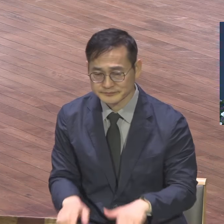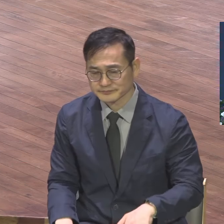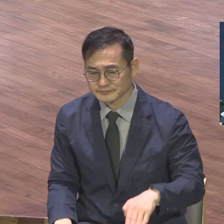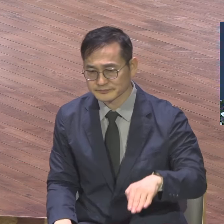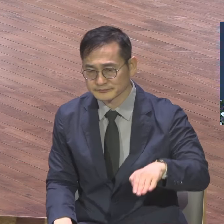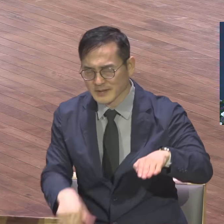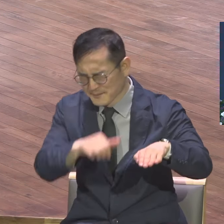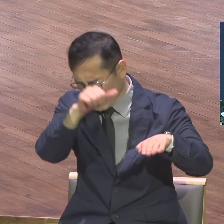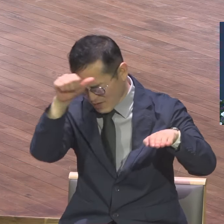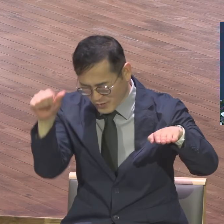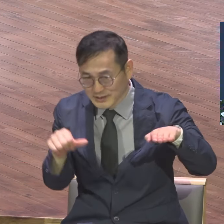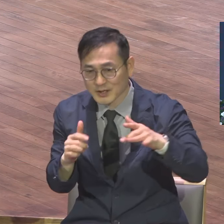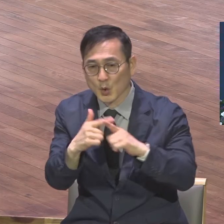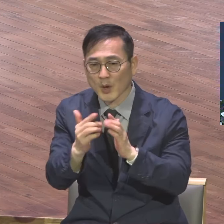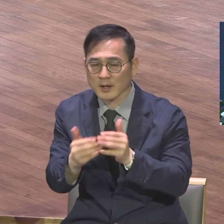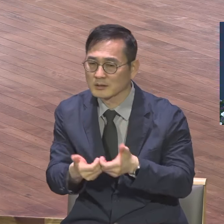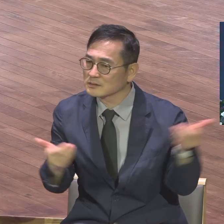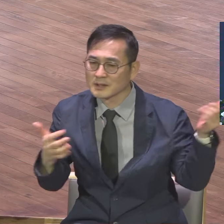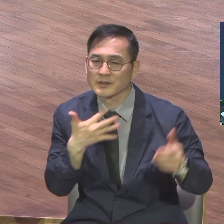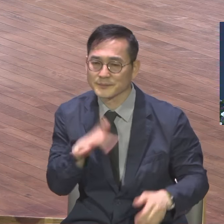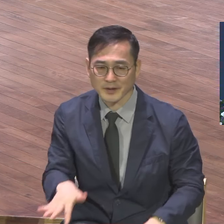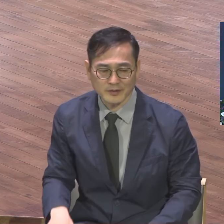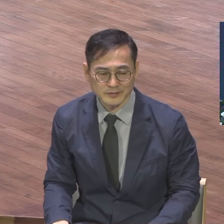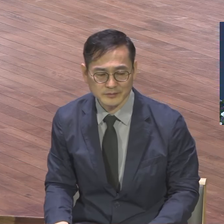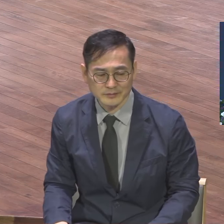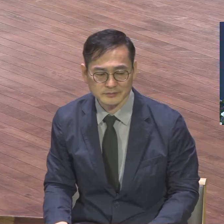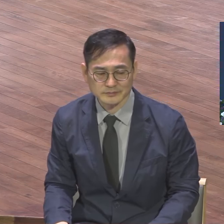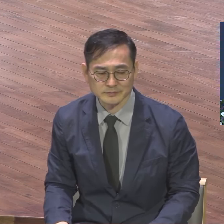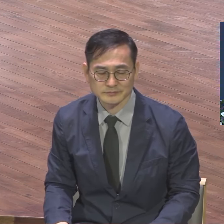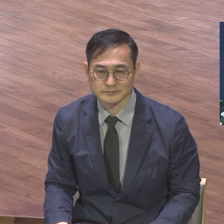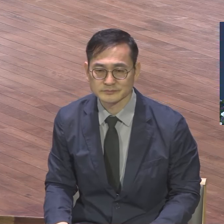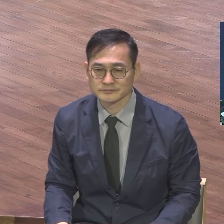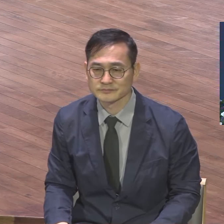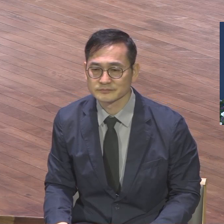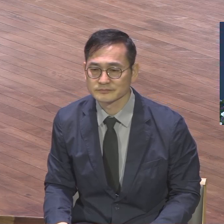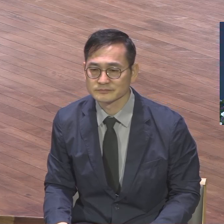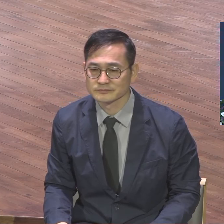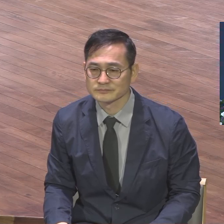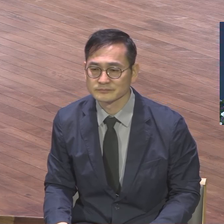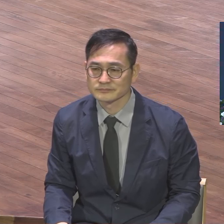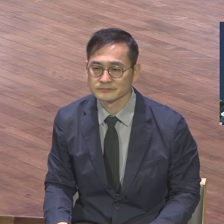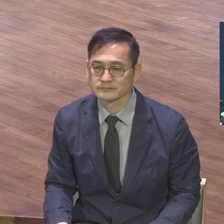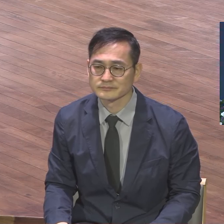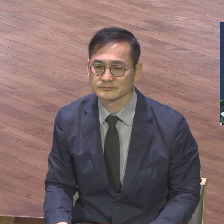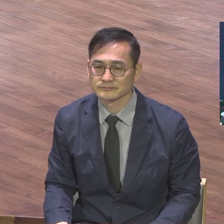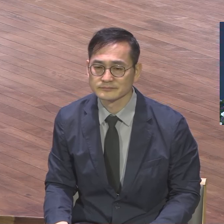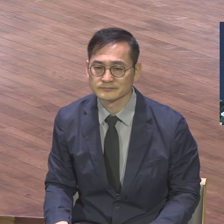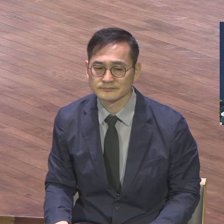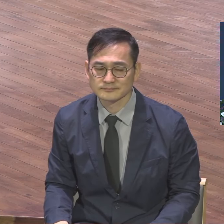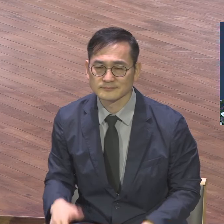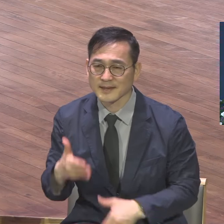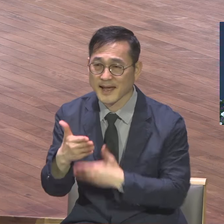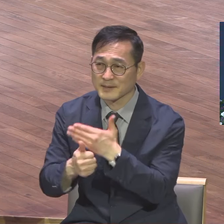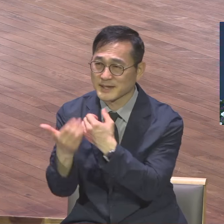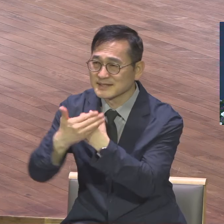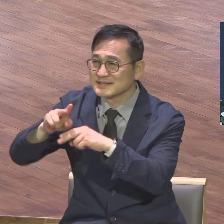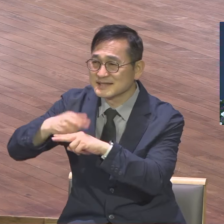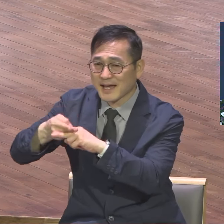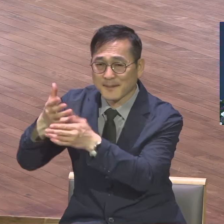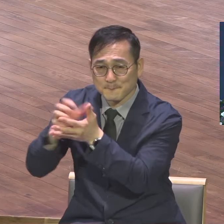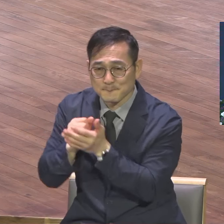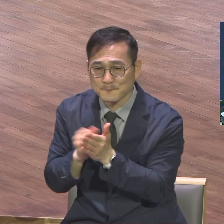평생에 나는 교회를 떠난 적이 없어요. 은사라 은사 다 받아봤어요. 성인 때부터 방언했어요.